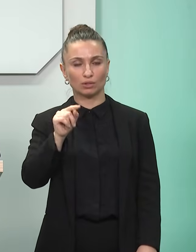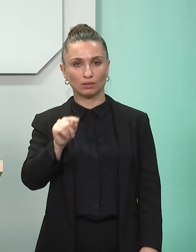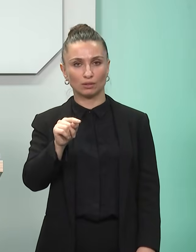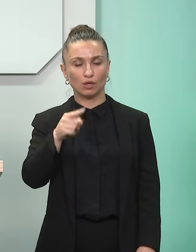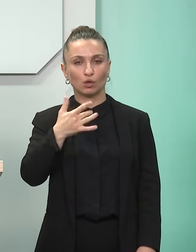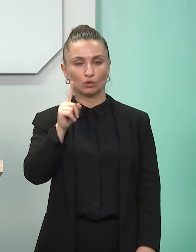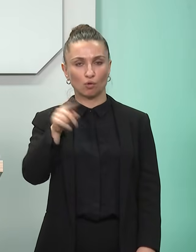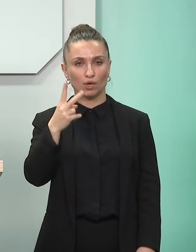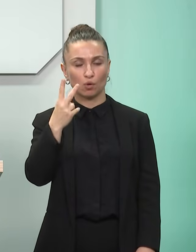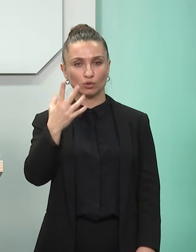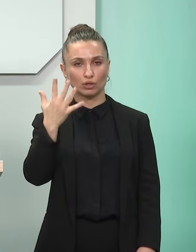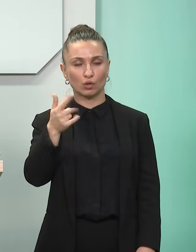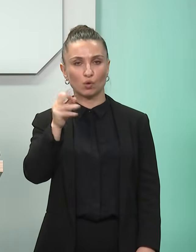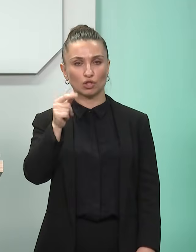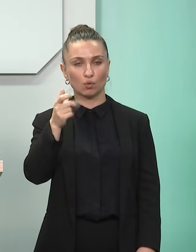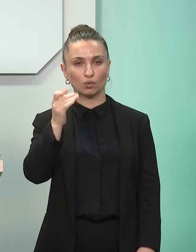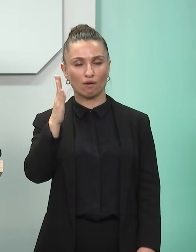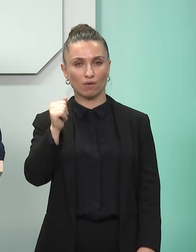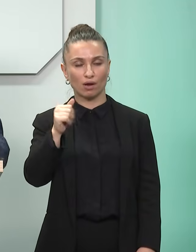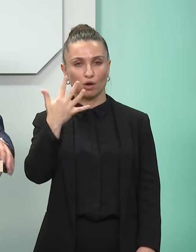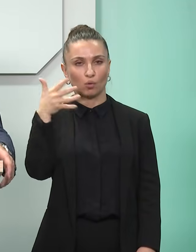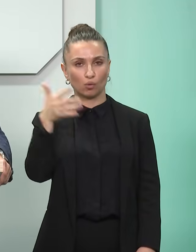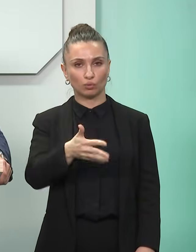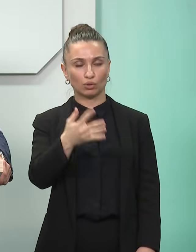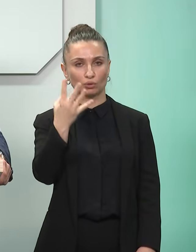4,27%. ნომერი 25 გოჩა გუგუნავა